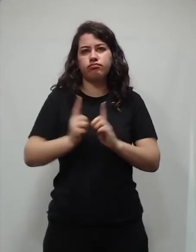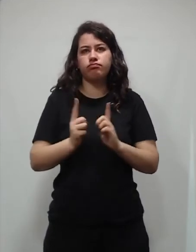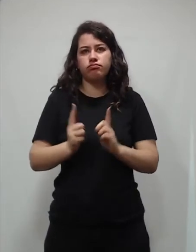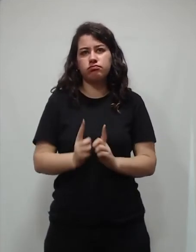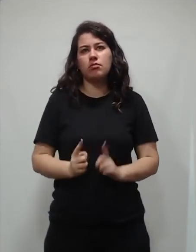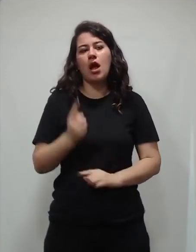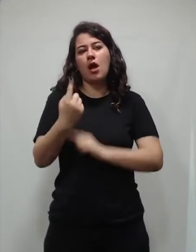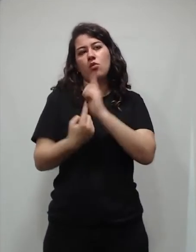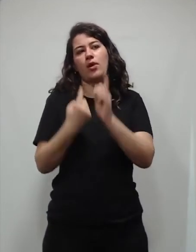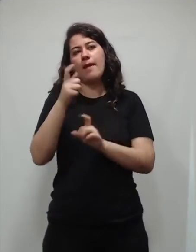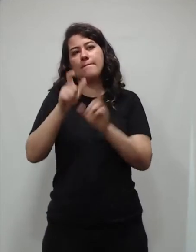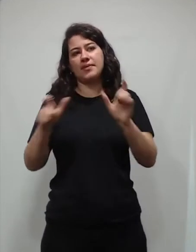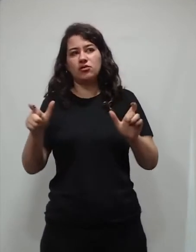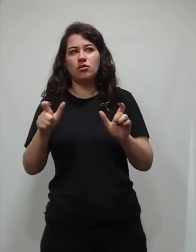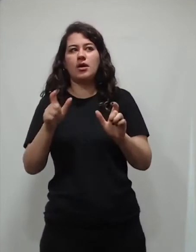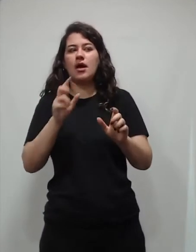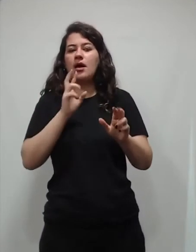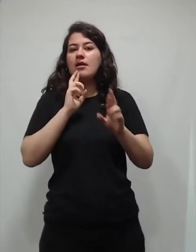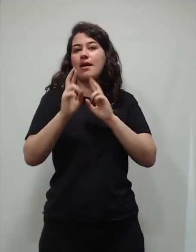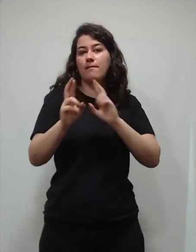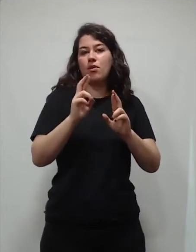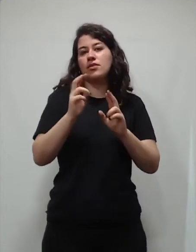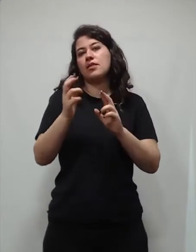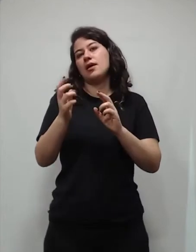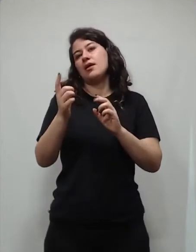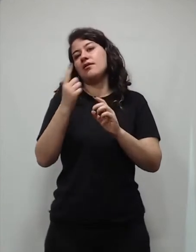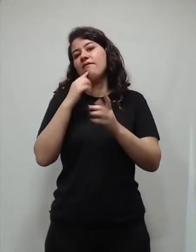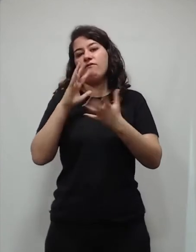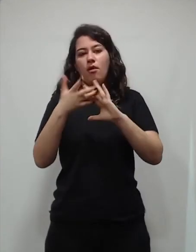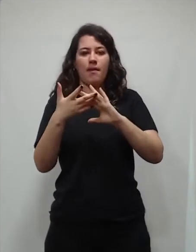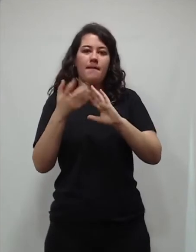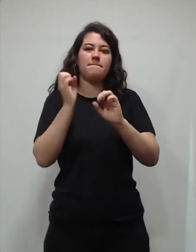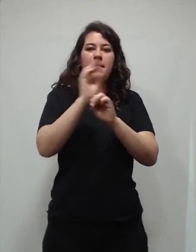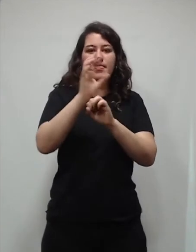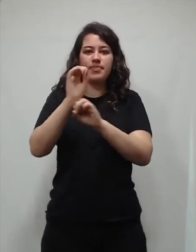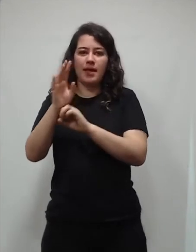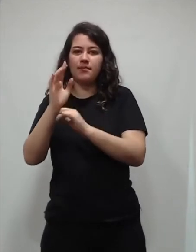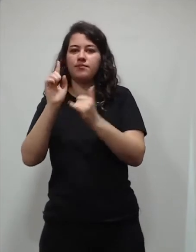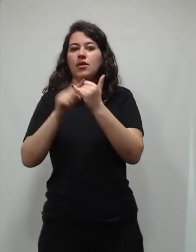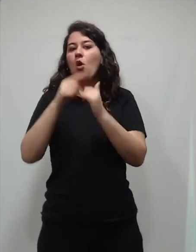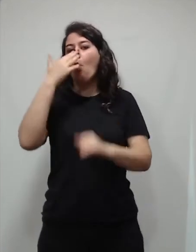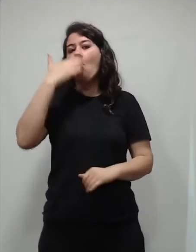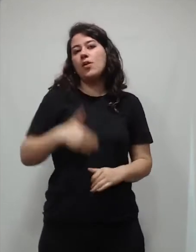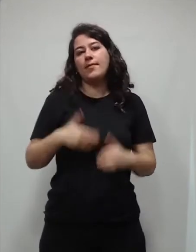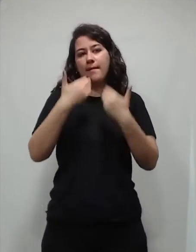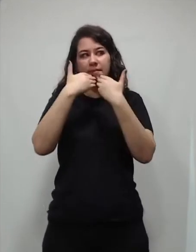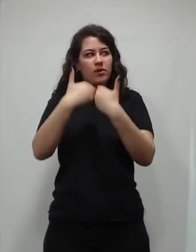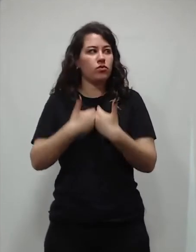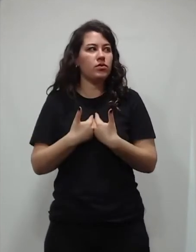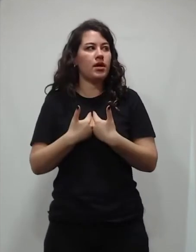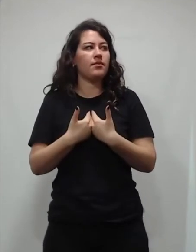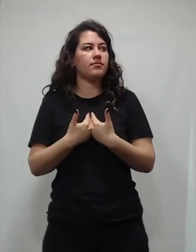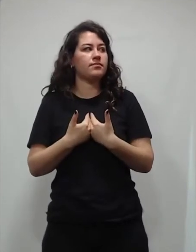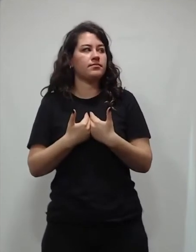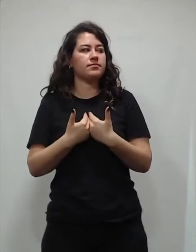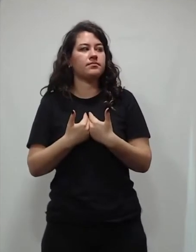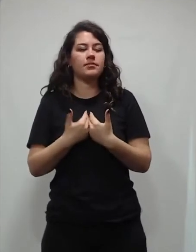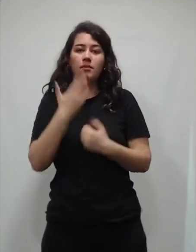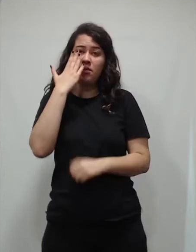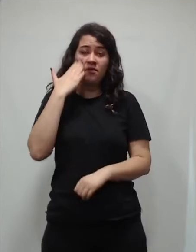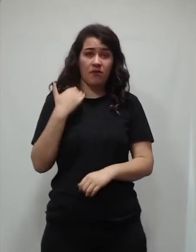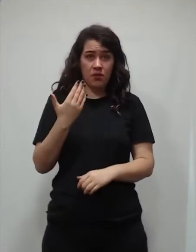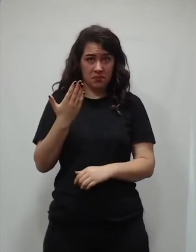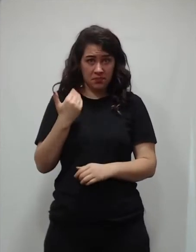algunas personas que expondrán de forma virtual, y recibiremos la última consulta. Por